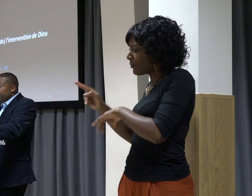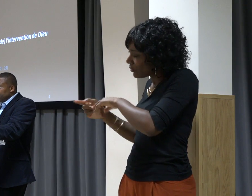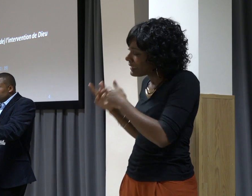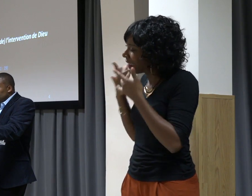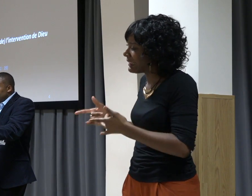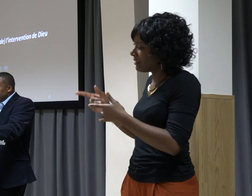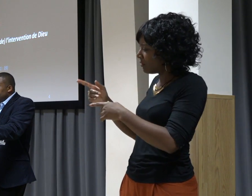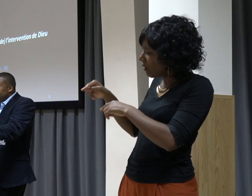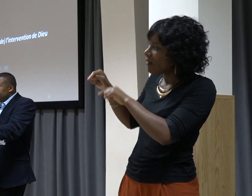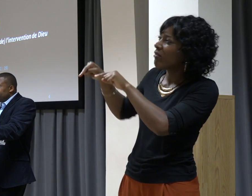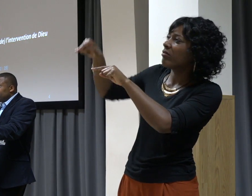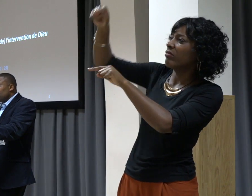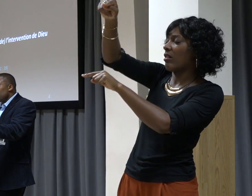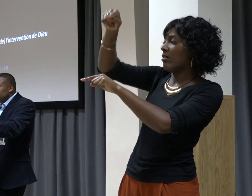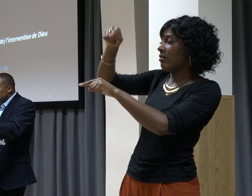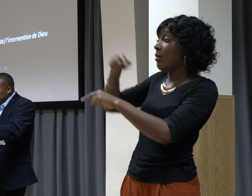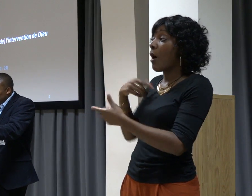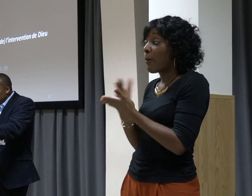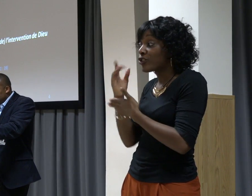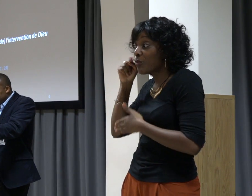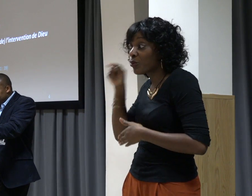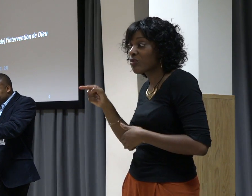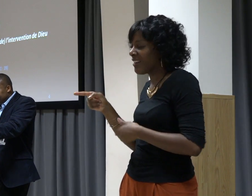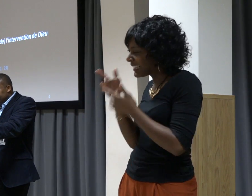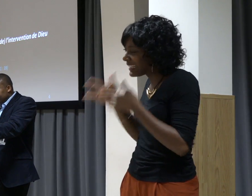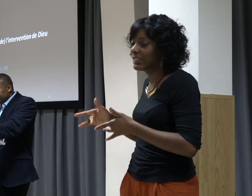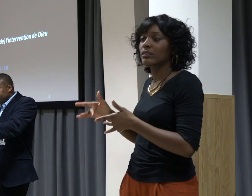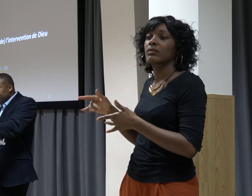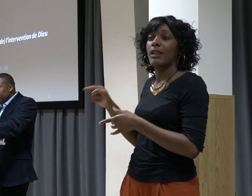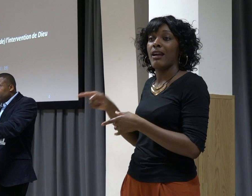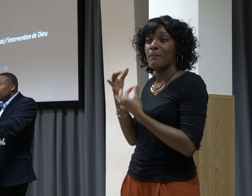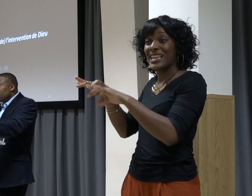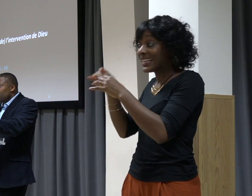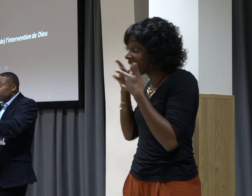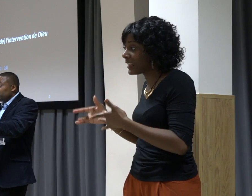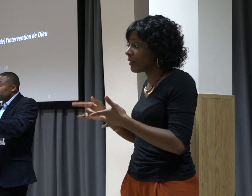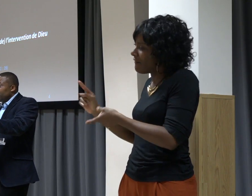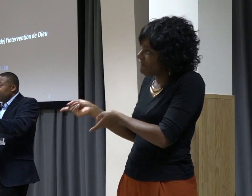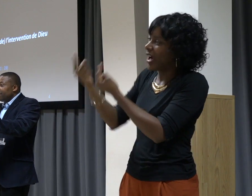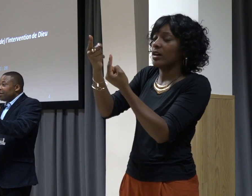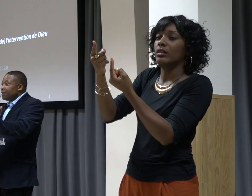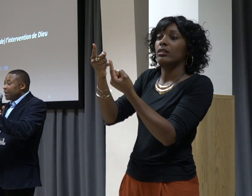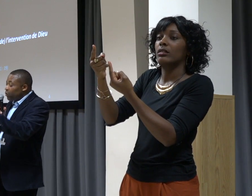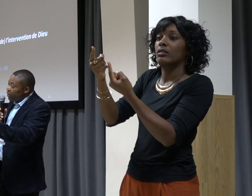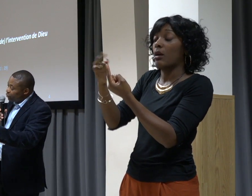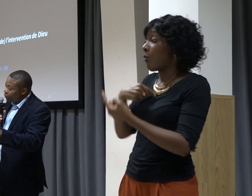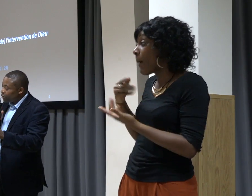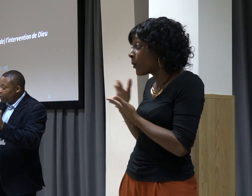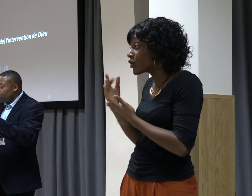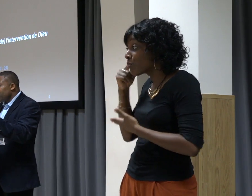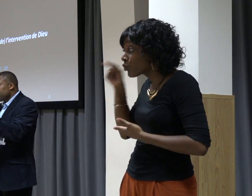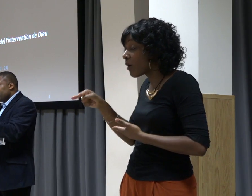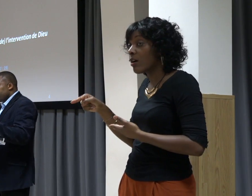de la patrie de ton père. J'ai un projet pour toi. J'ai un grand projet pour toi. Mais la première